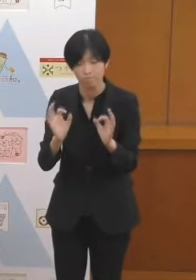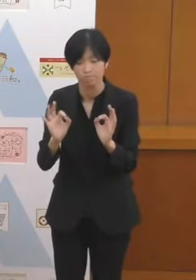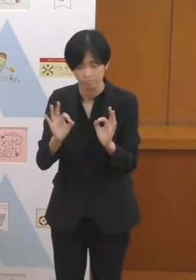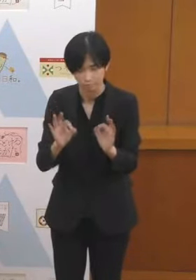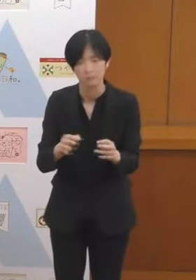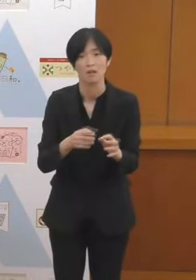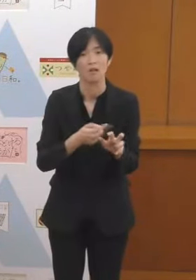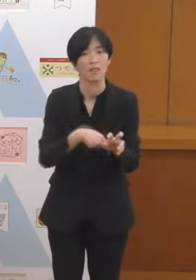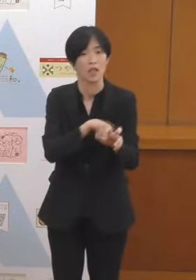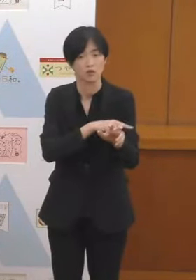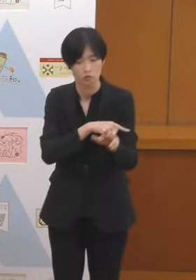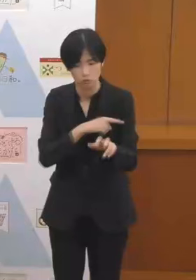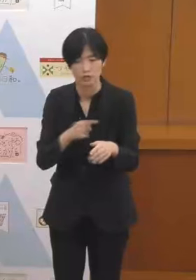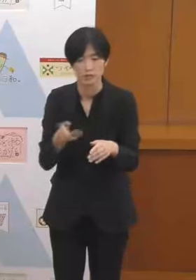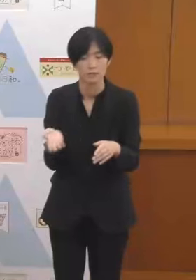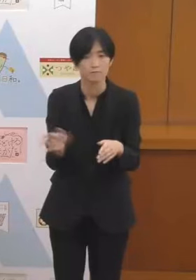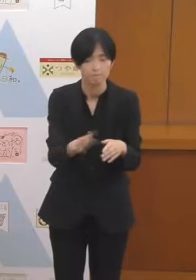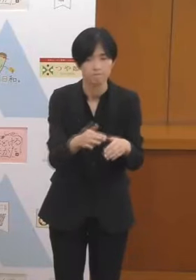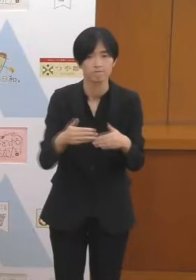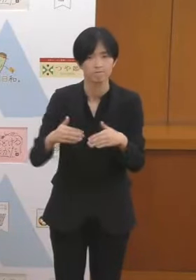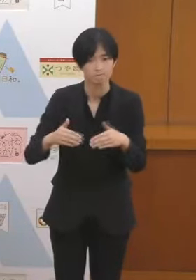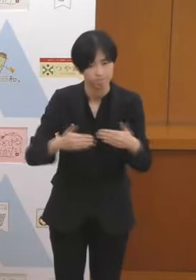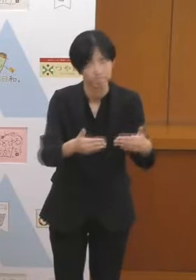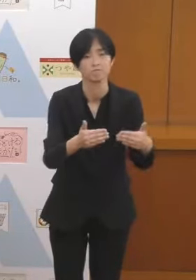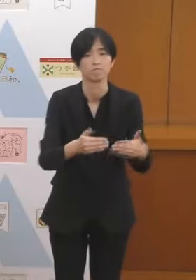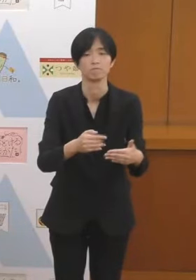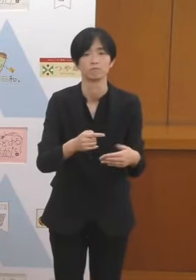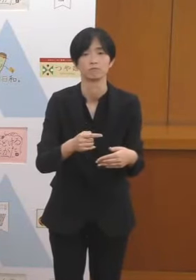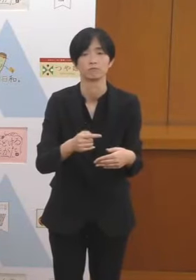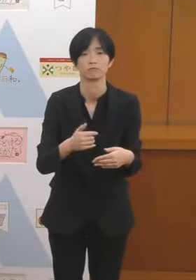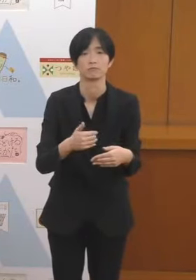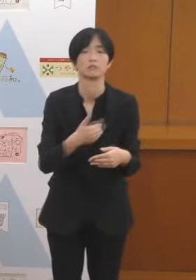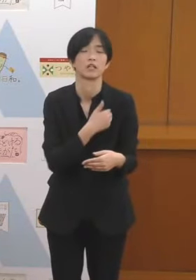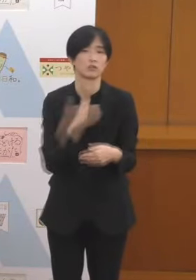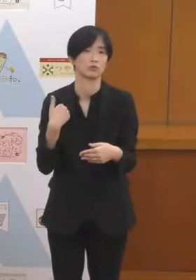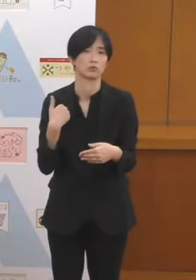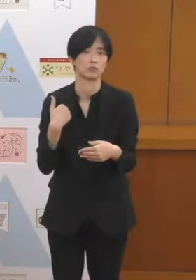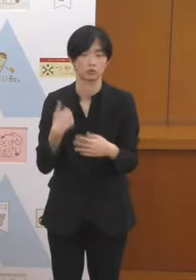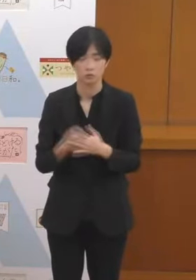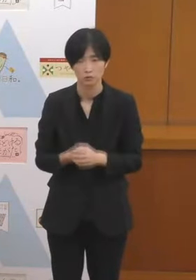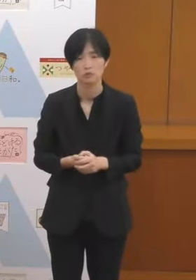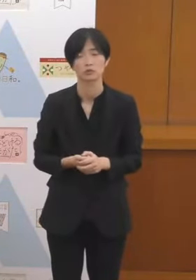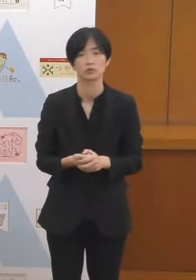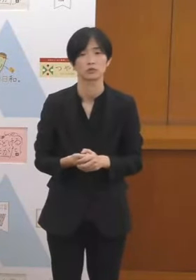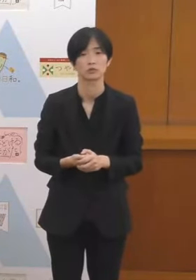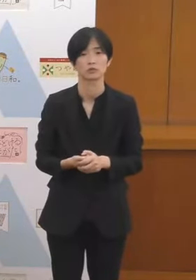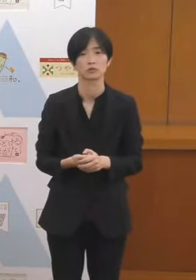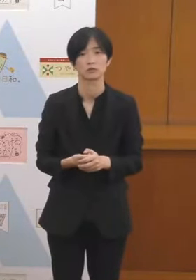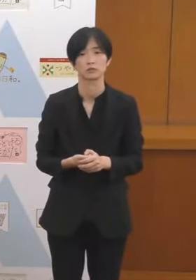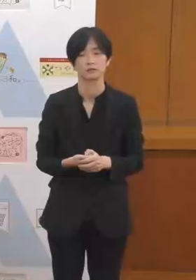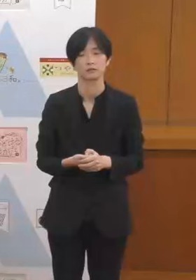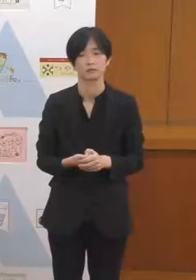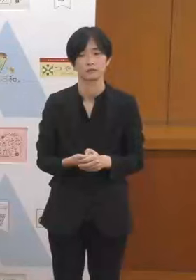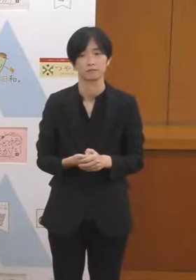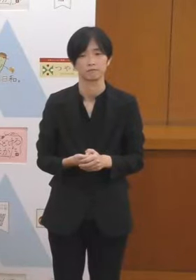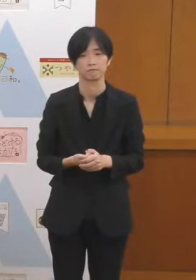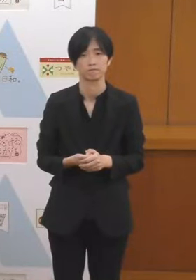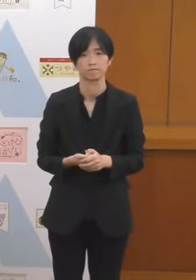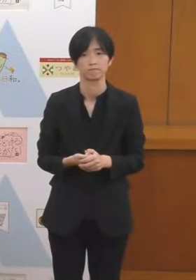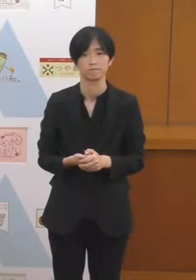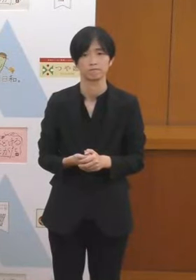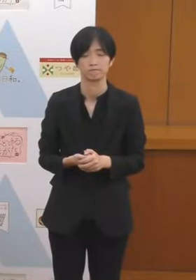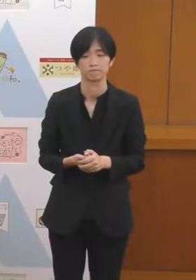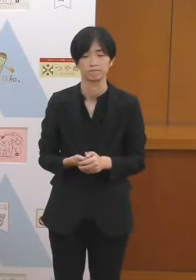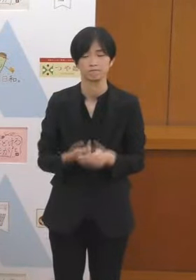はあの促進できるというま両面ですねやはりえしっかりこう